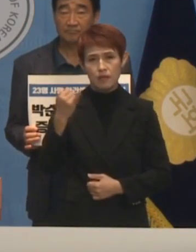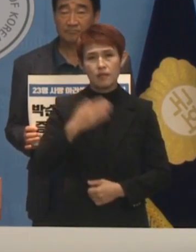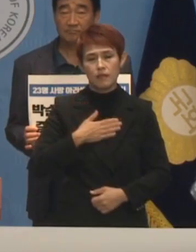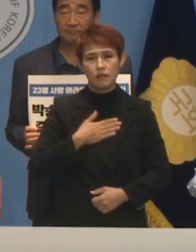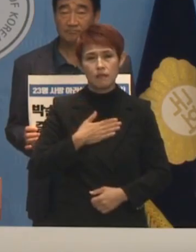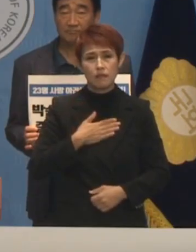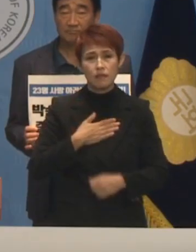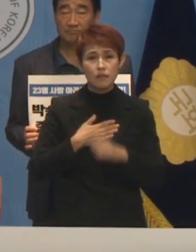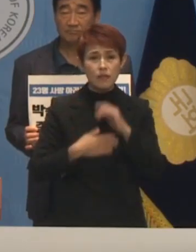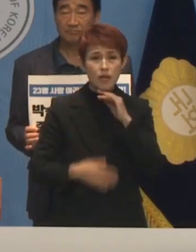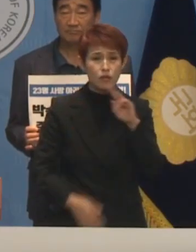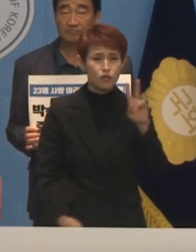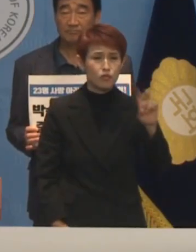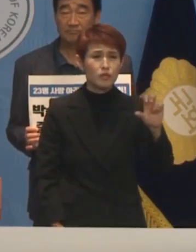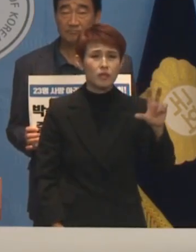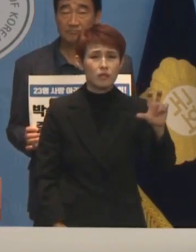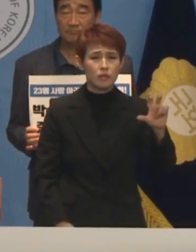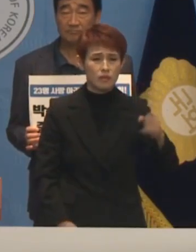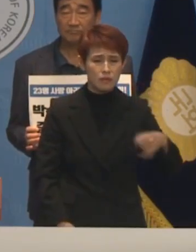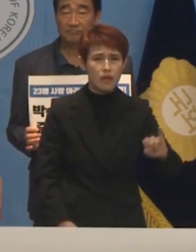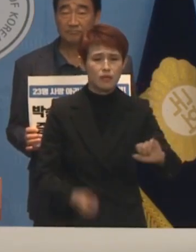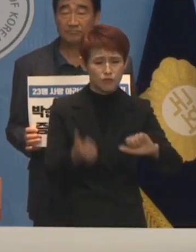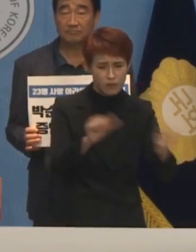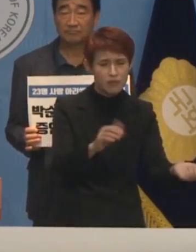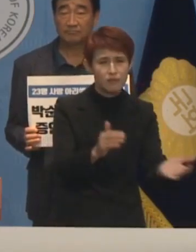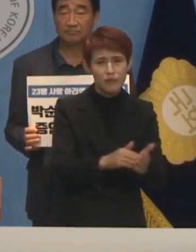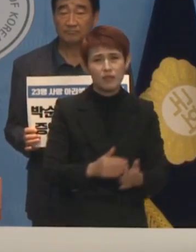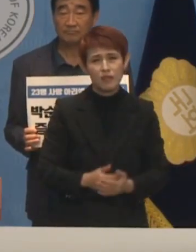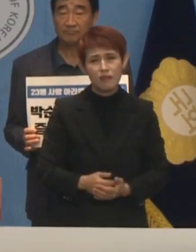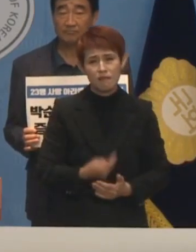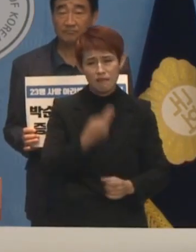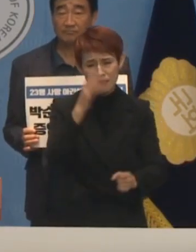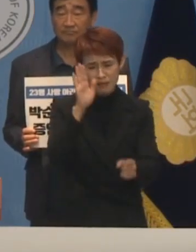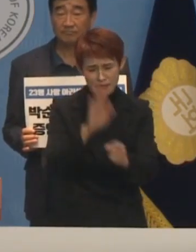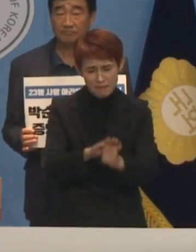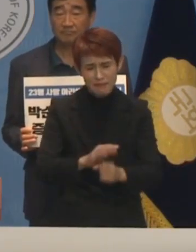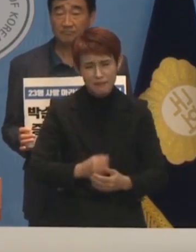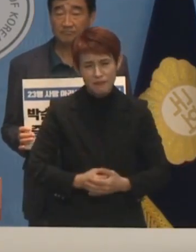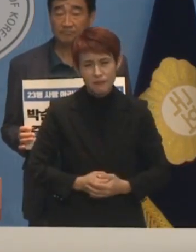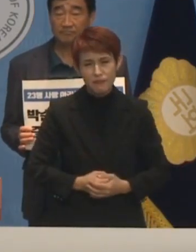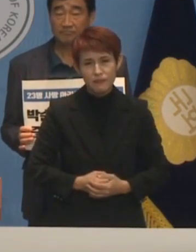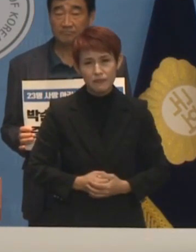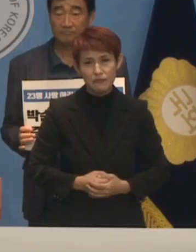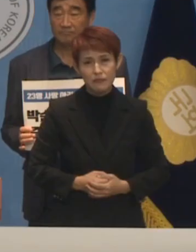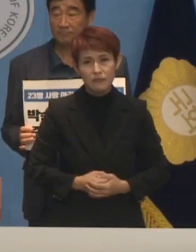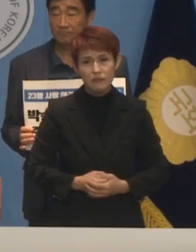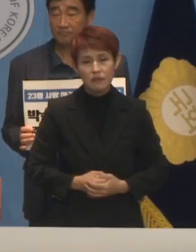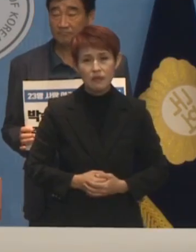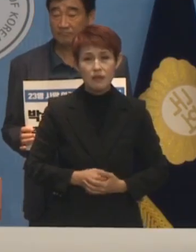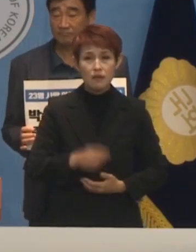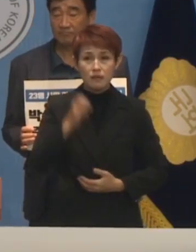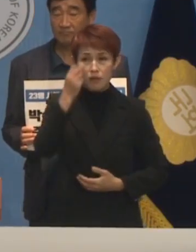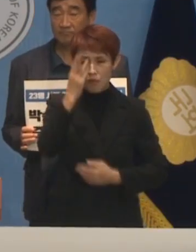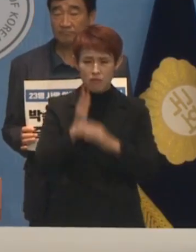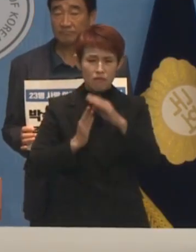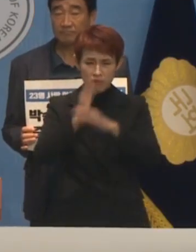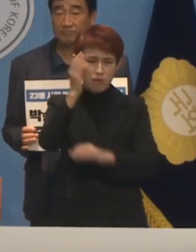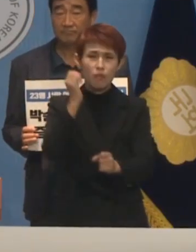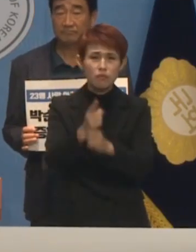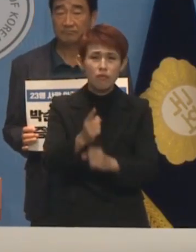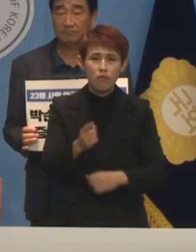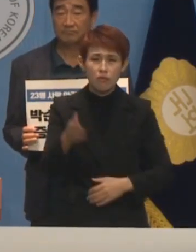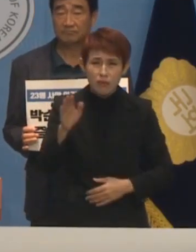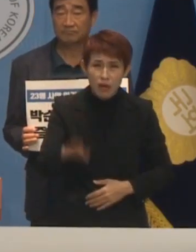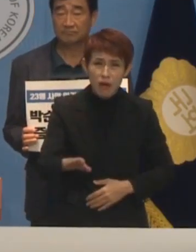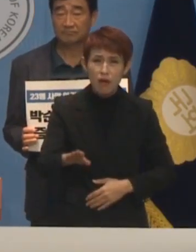25살 난 딸을 잃었습니다. 너무 억울하고 비통합니다. 110일이 지났습니다. 이렇게